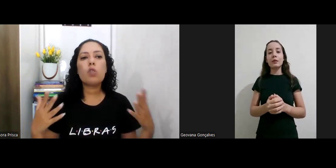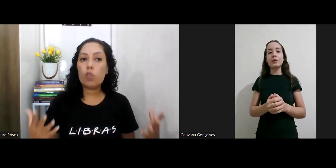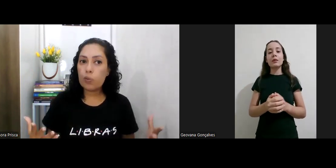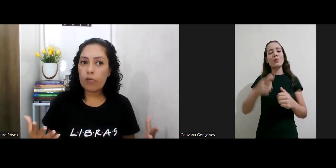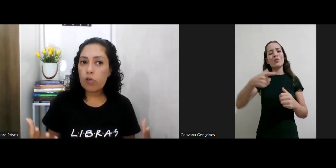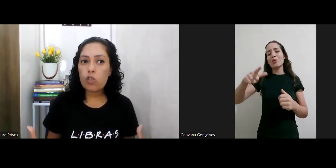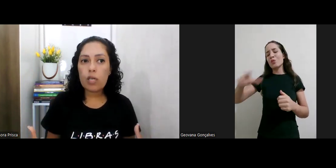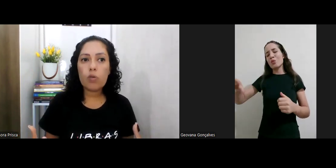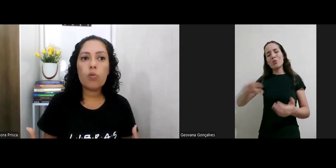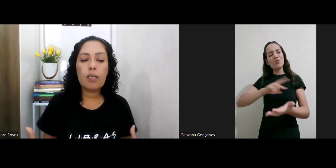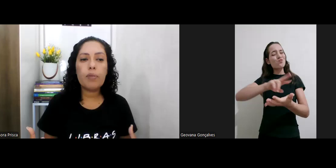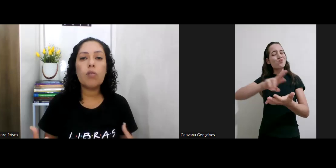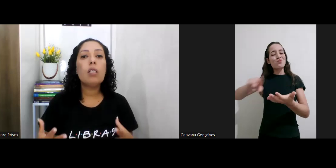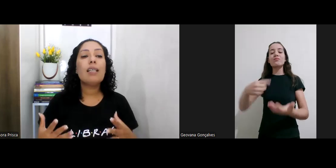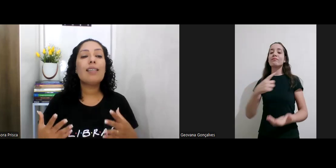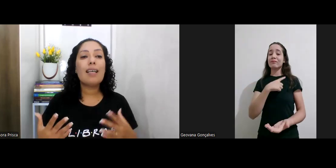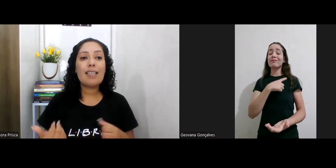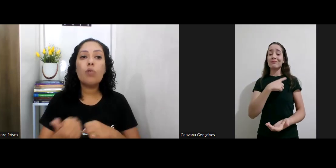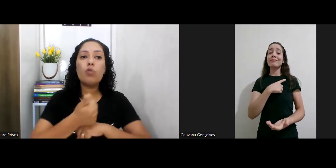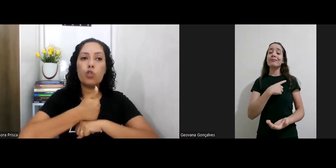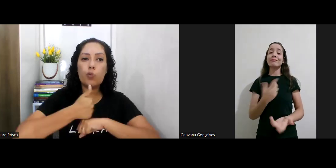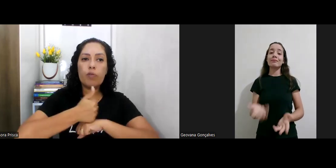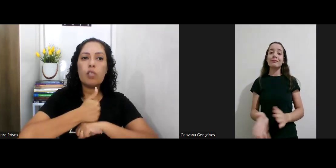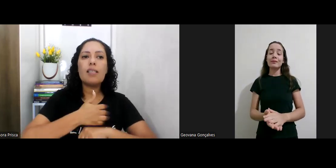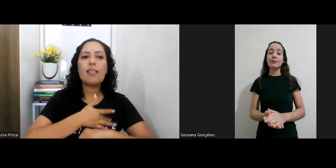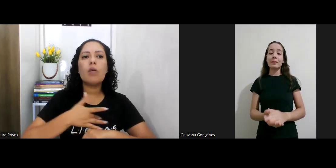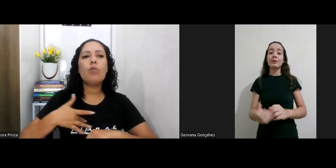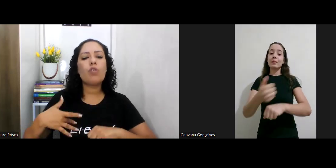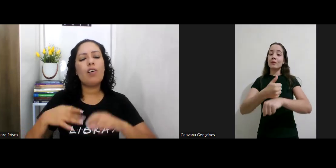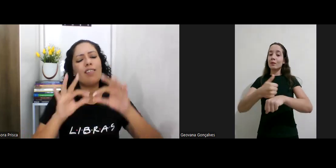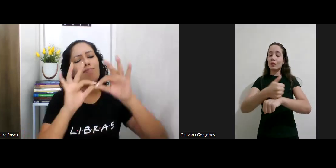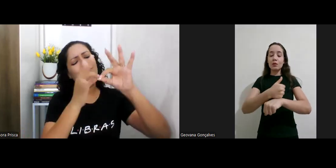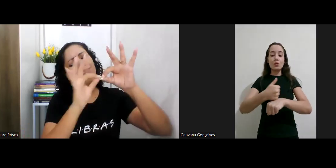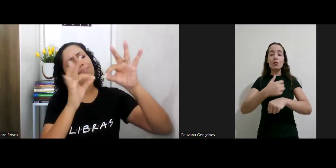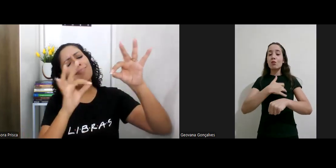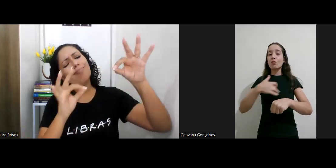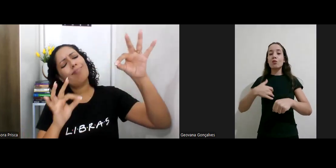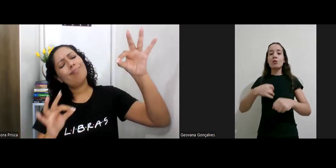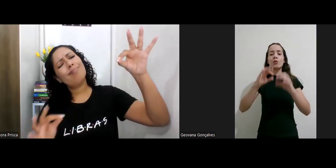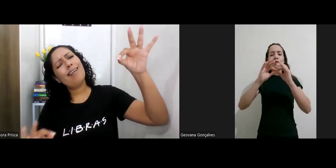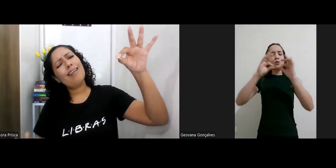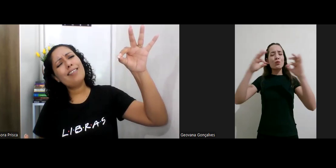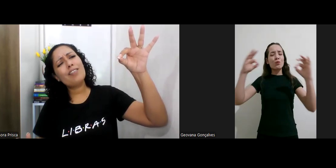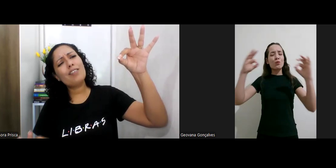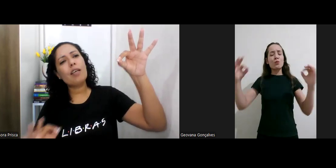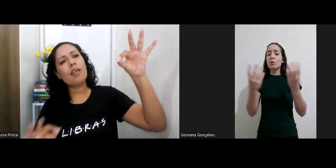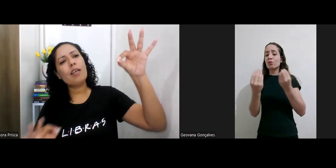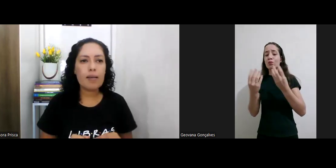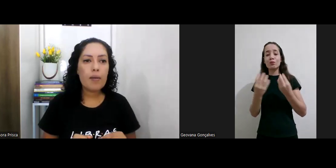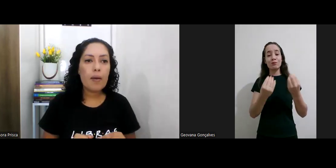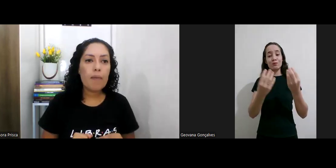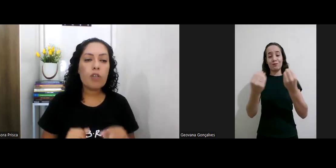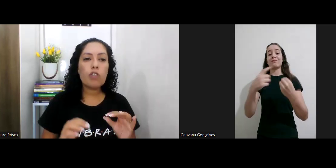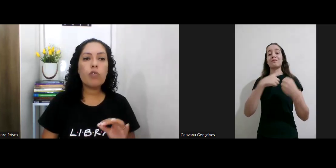Existem muitas outras profissões dentro do âmbito da saúde. Os profissionais de saúde, ó, a lista é